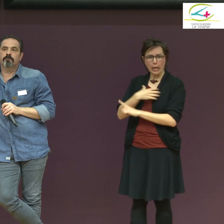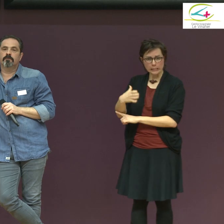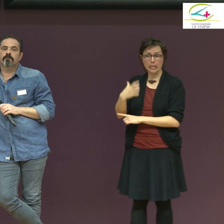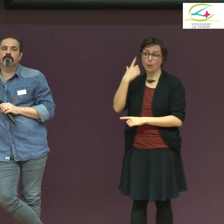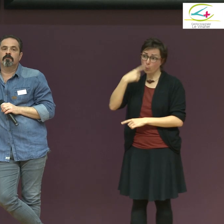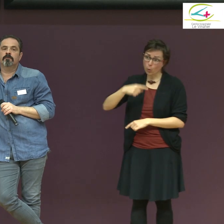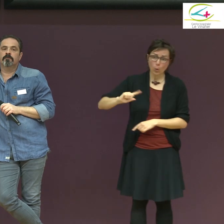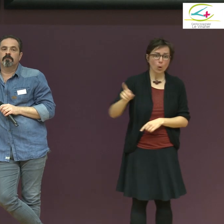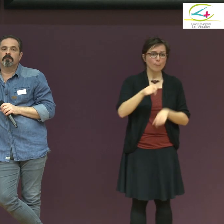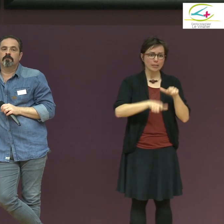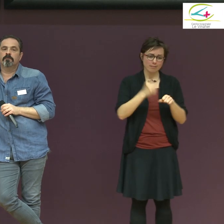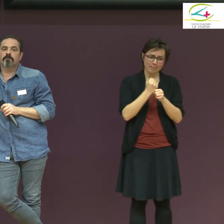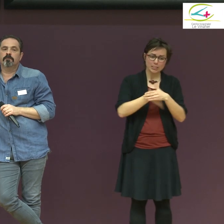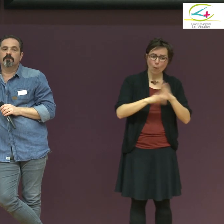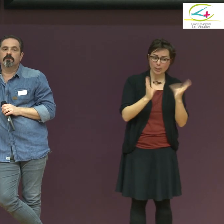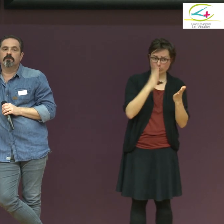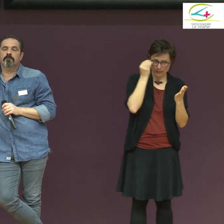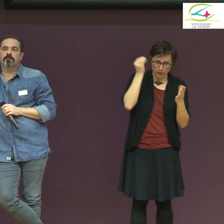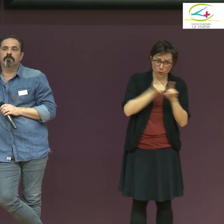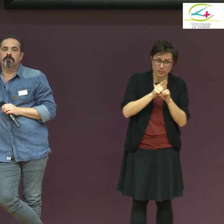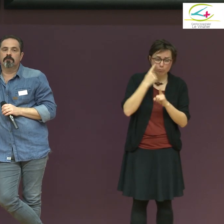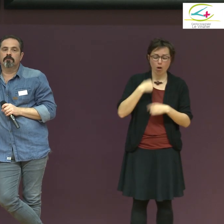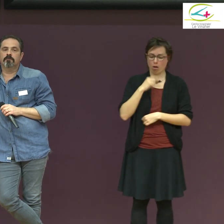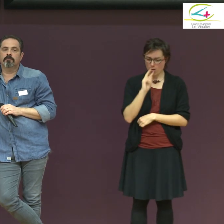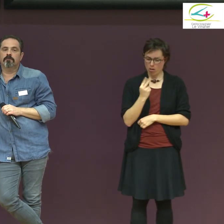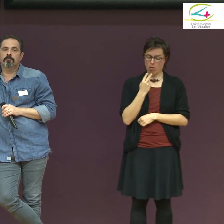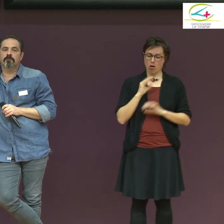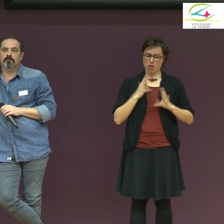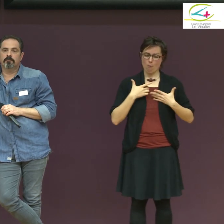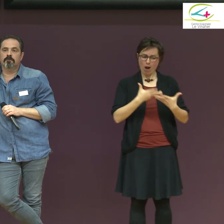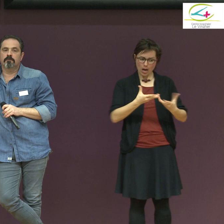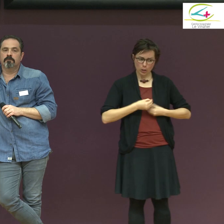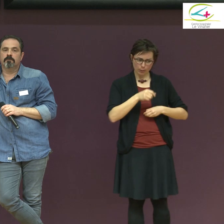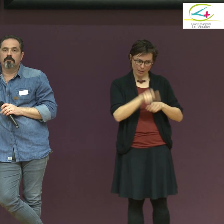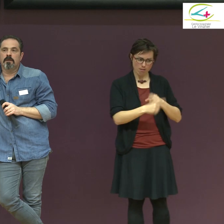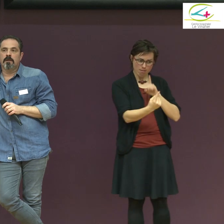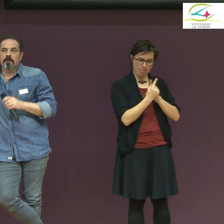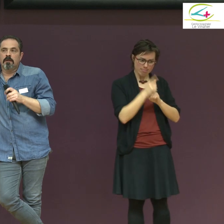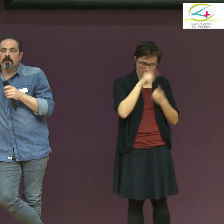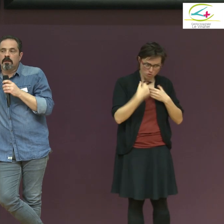travaillent pour pouvoir travailler ce questionnement et s'accueillir.